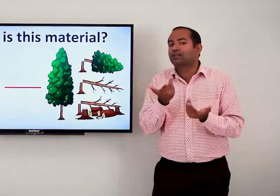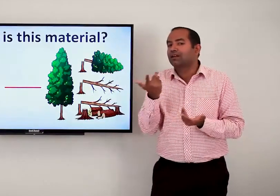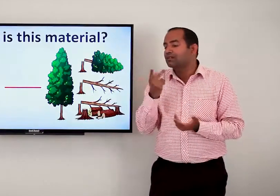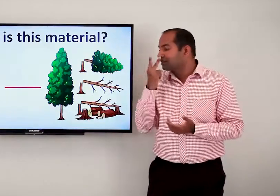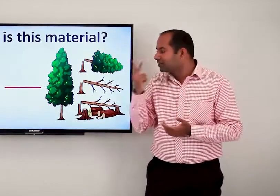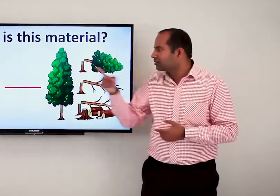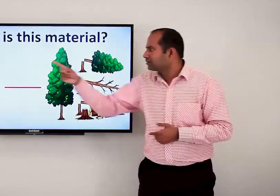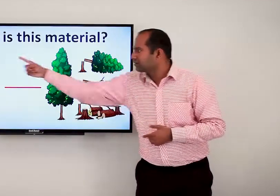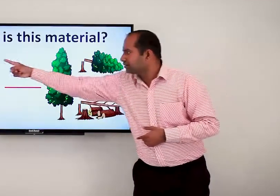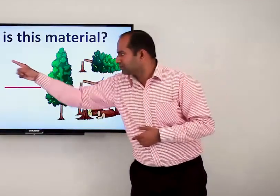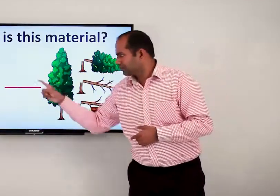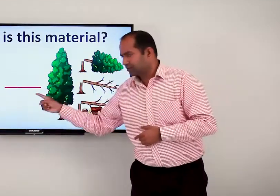है?